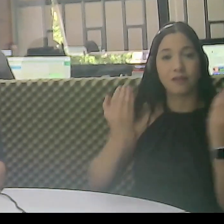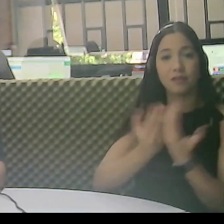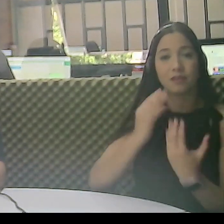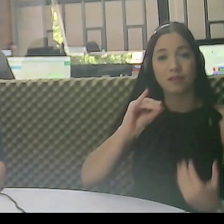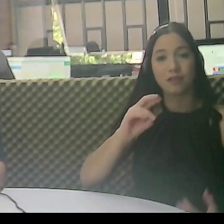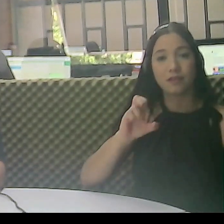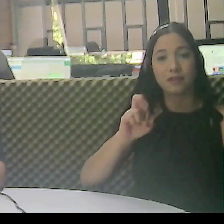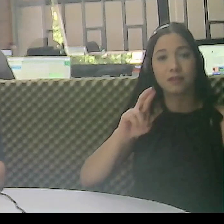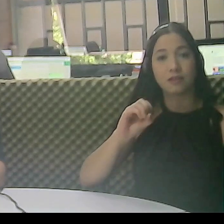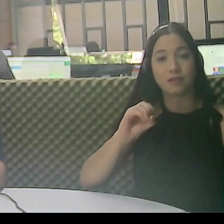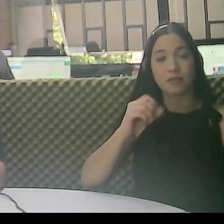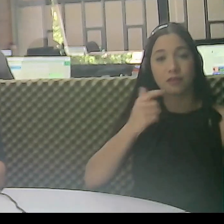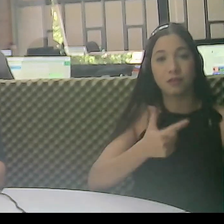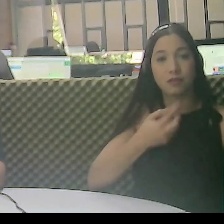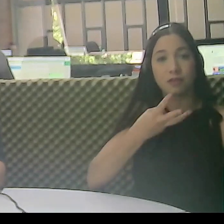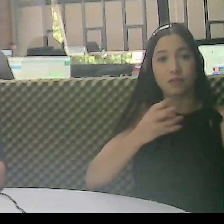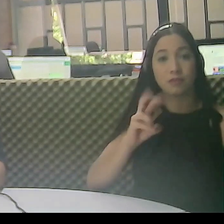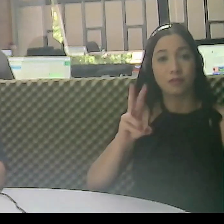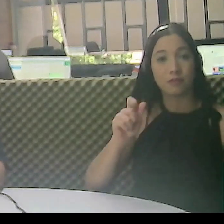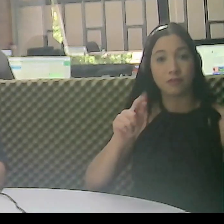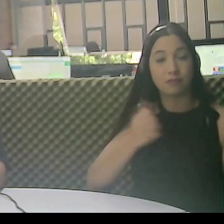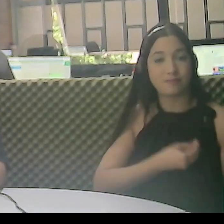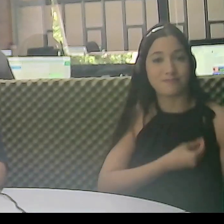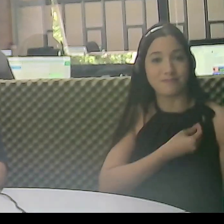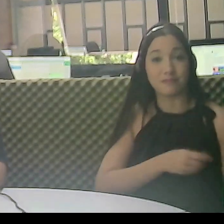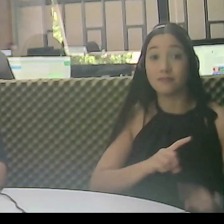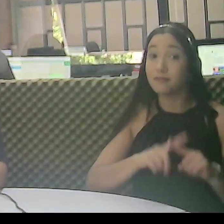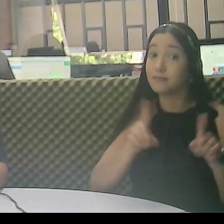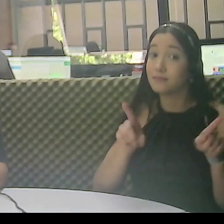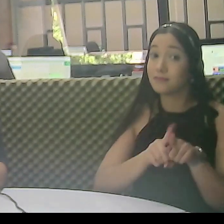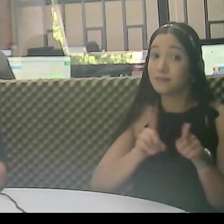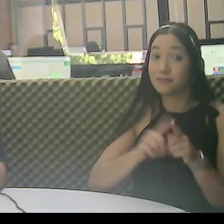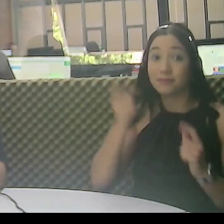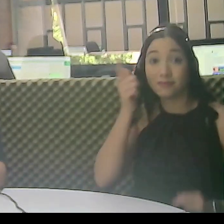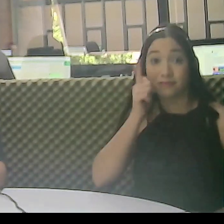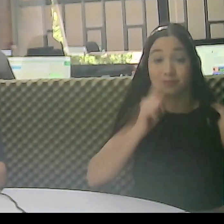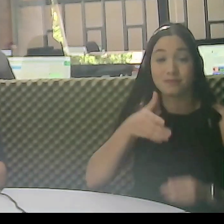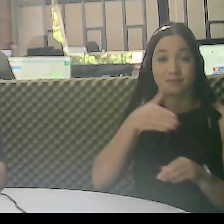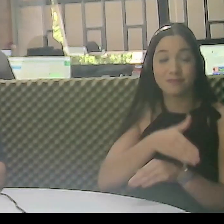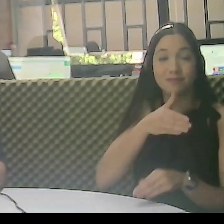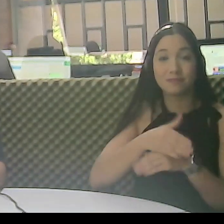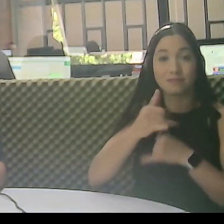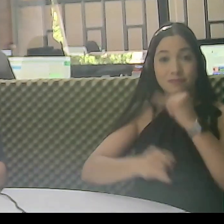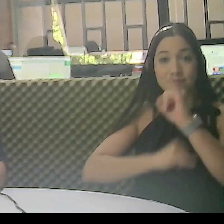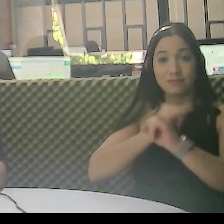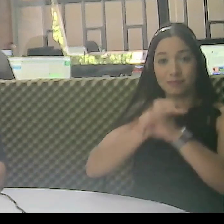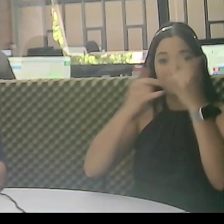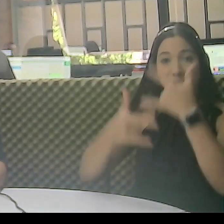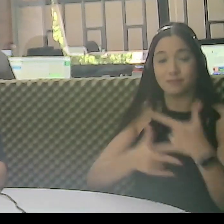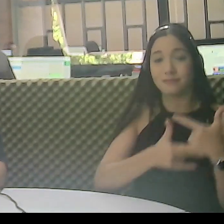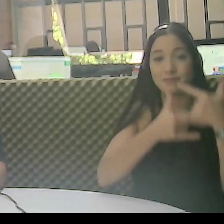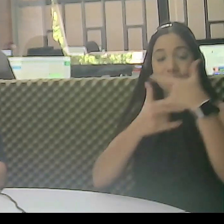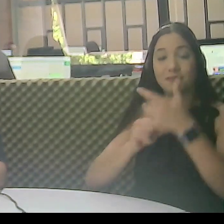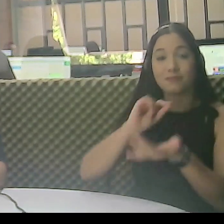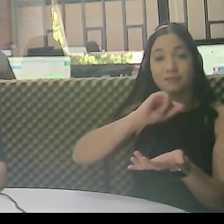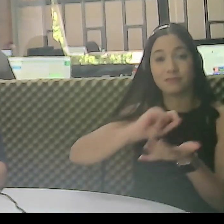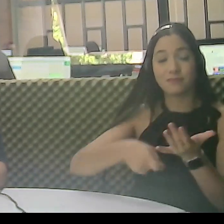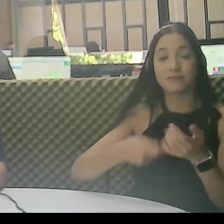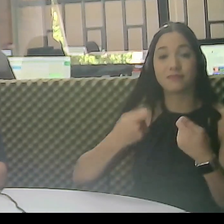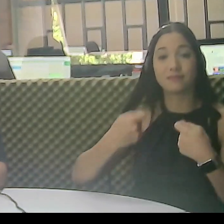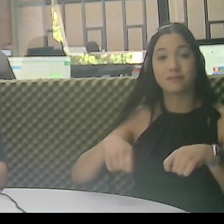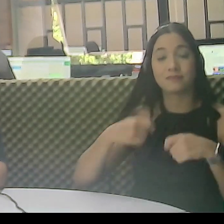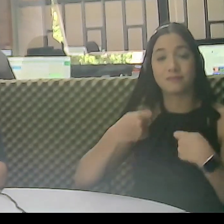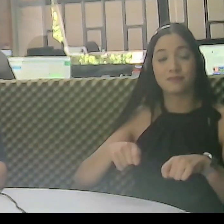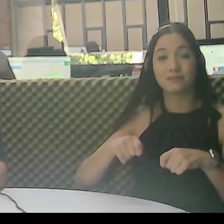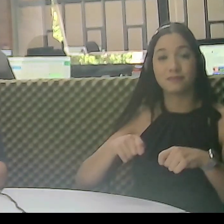e terá 230 vagas presenciais, mas também será possível participar de forma remota. As inscrições devem ser feitas